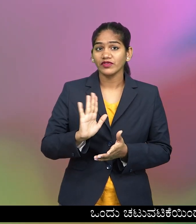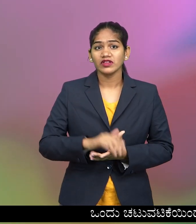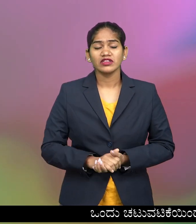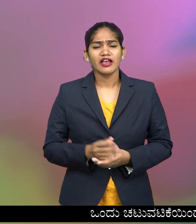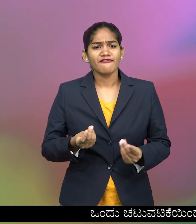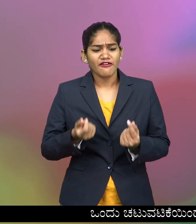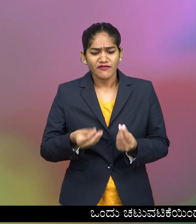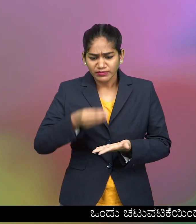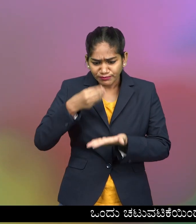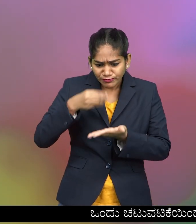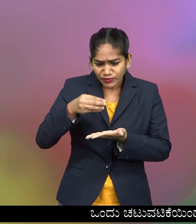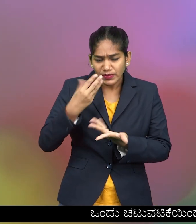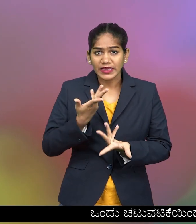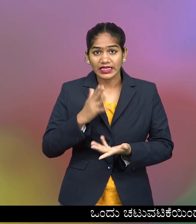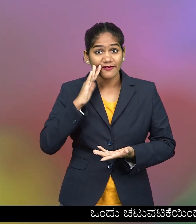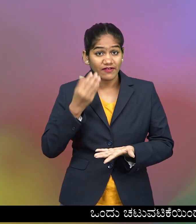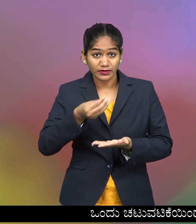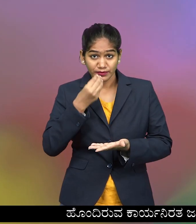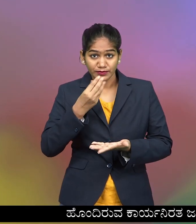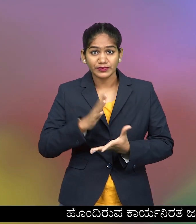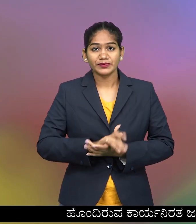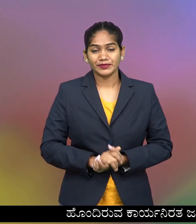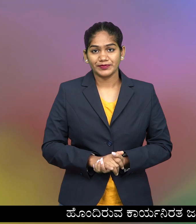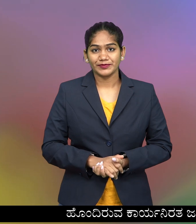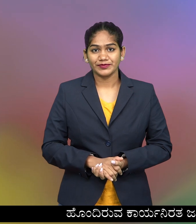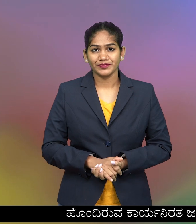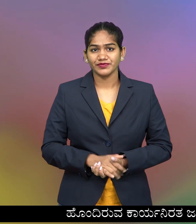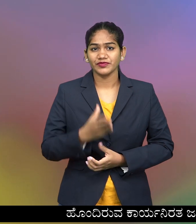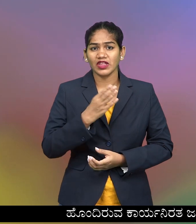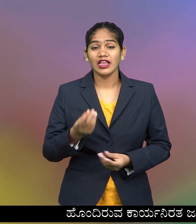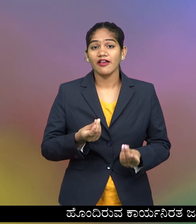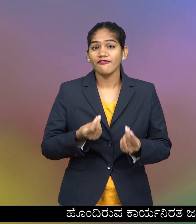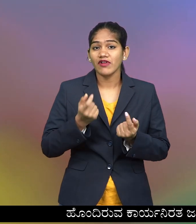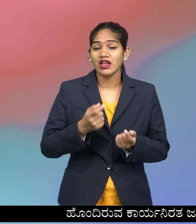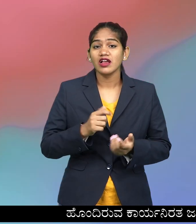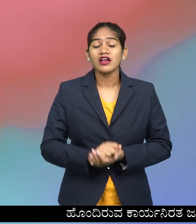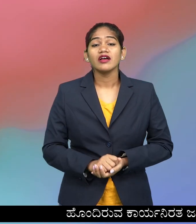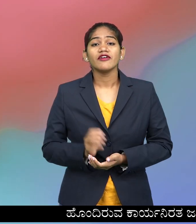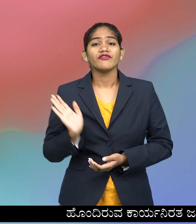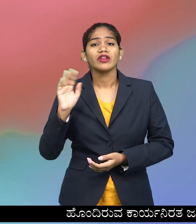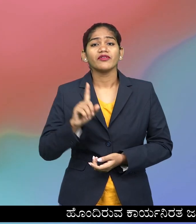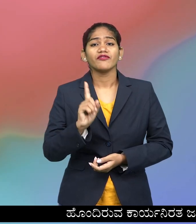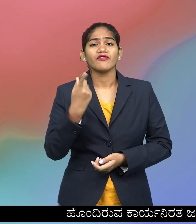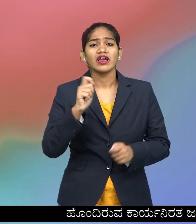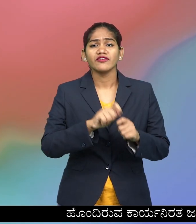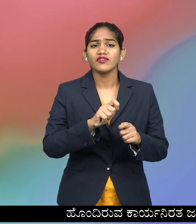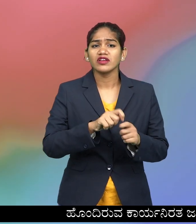ಇನ್ನೊಂದಕ್ಕೆ ಧಾವಿಸುವ ಅಭ್ಯಾಸವನ್ನು ಹೊಂದಿರುವ ಕಾರ್ಯನಿರತ ಜನರಲ್ಲಿ ಹಣ್ಣುಗಳು ಹೆಚ್ಚಾಗಿ